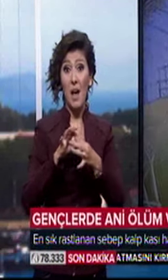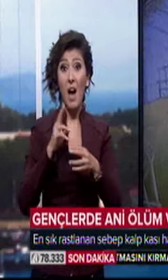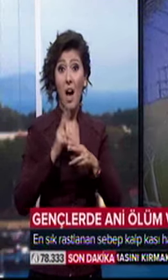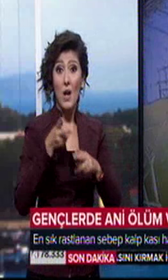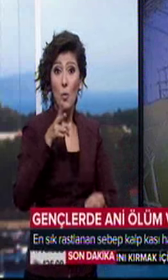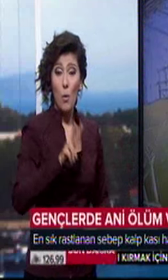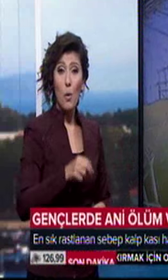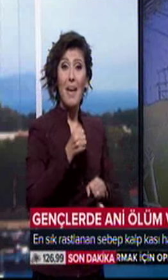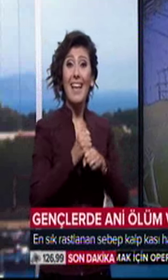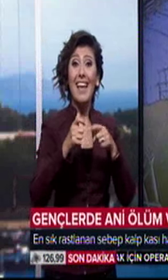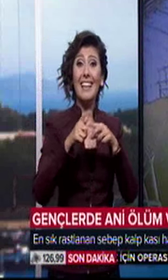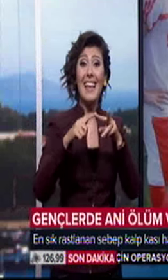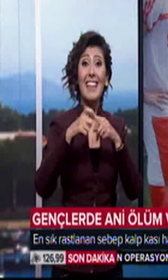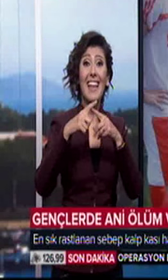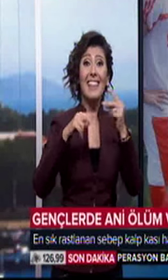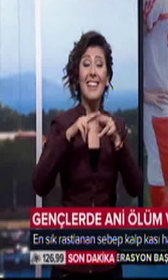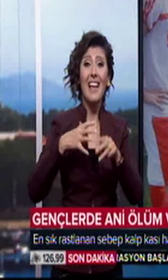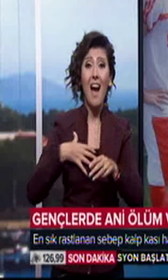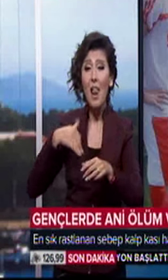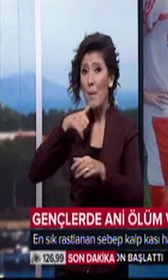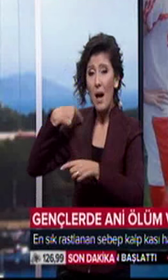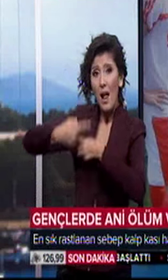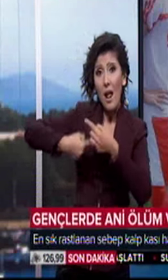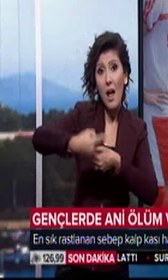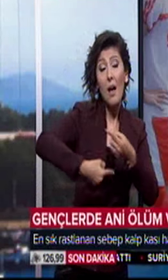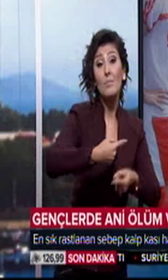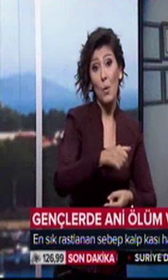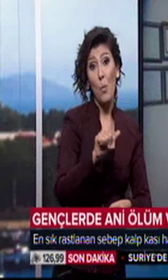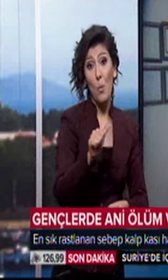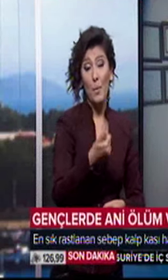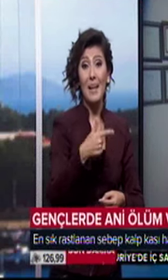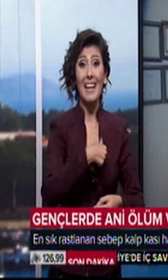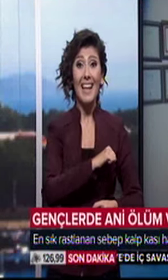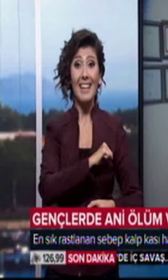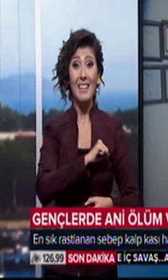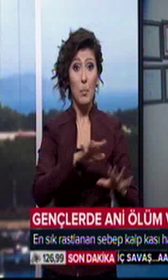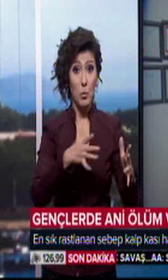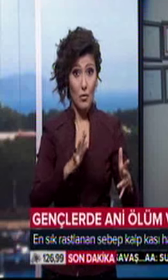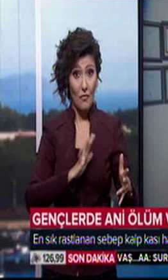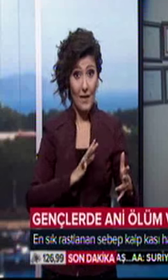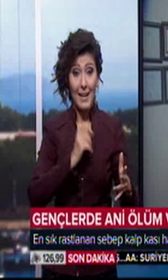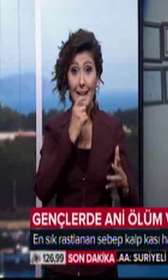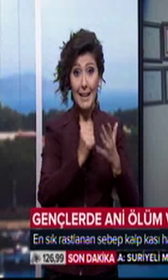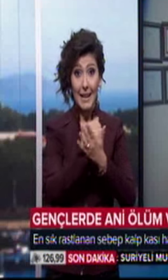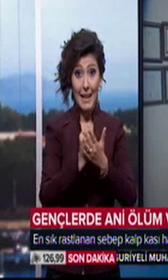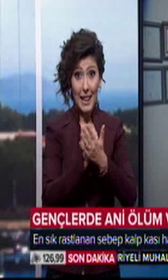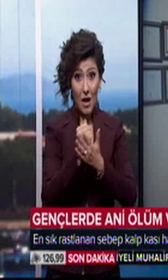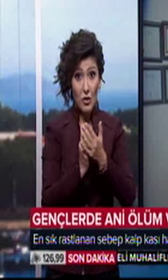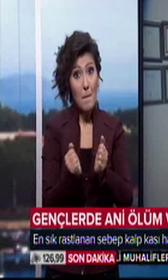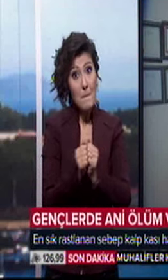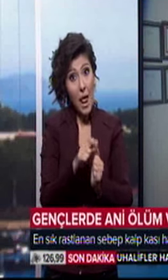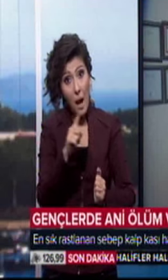ani ölümlerde genetik faktörler de etkili. Bir ritim bozukluğu varsa ilaç tedavileriyle beraber